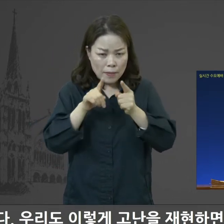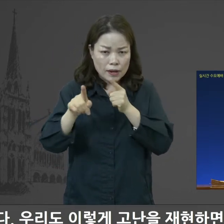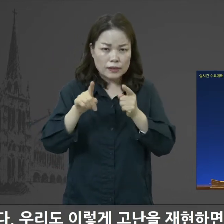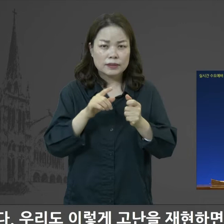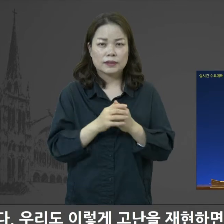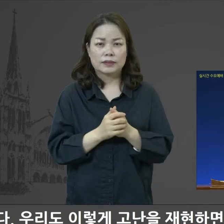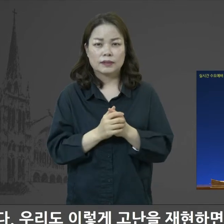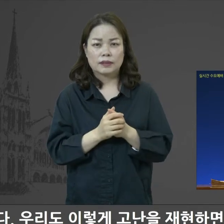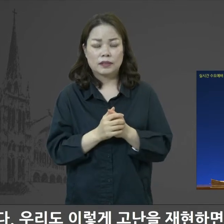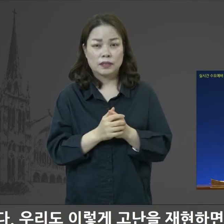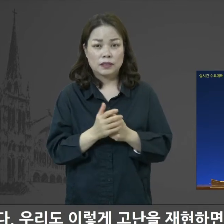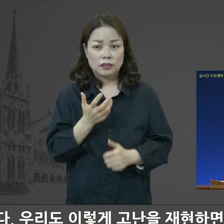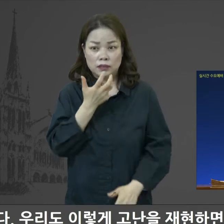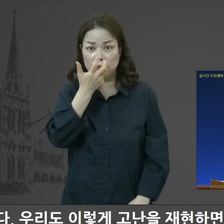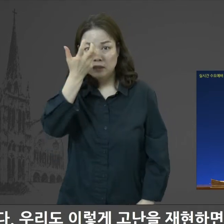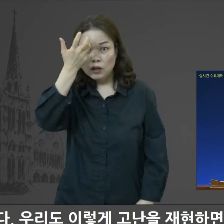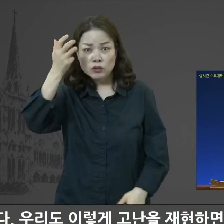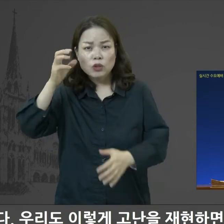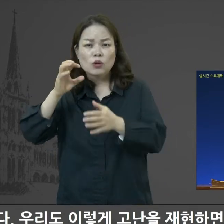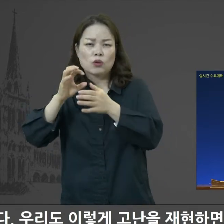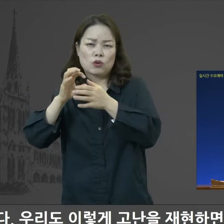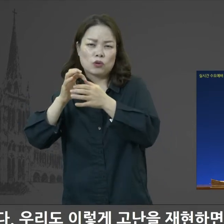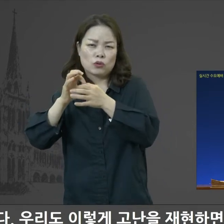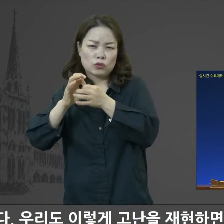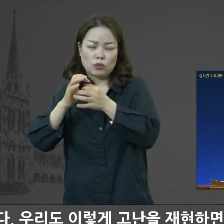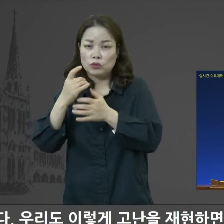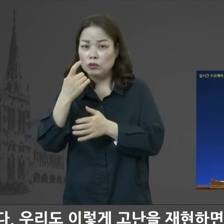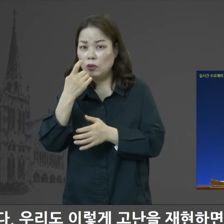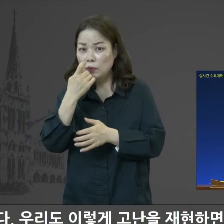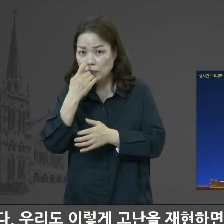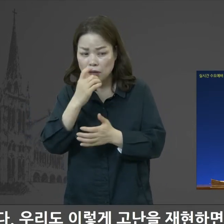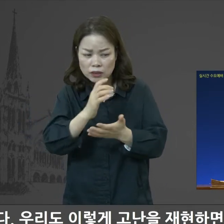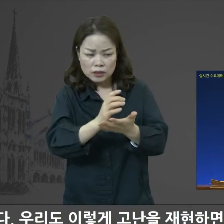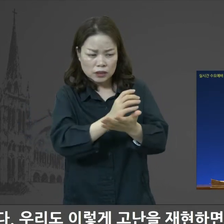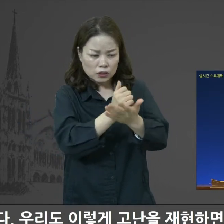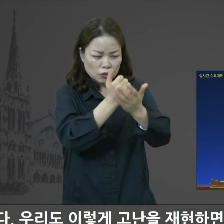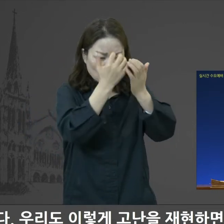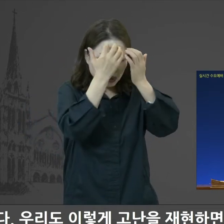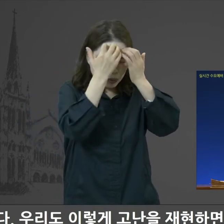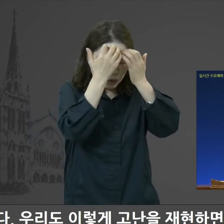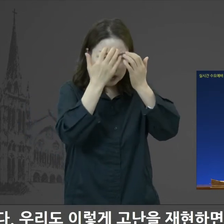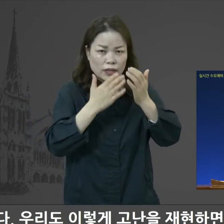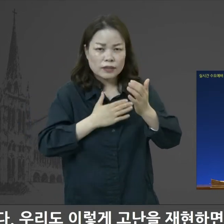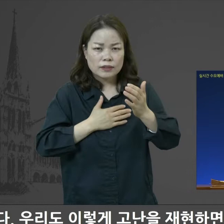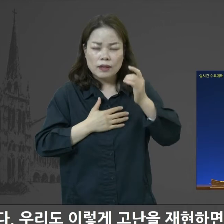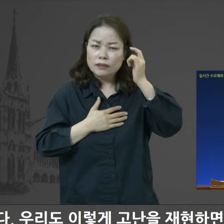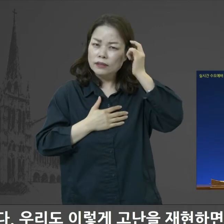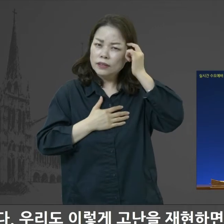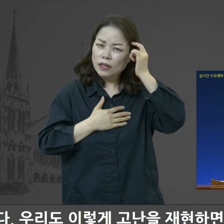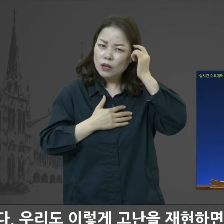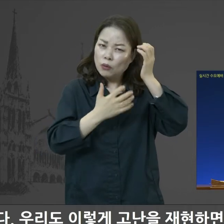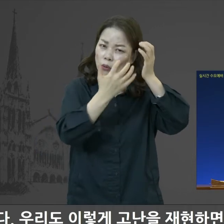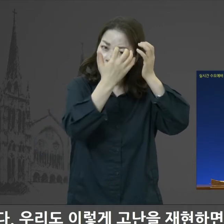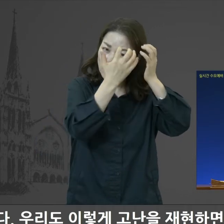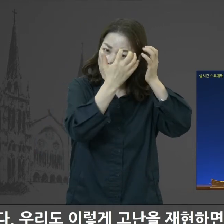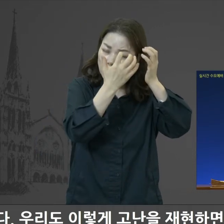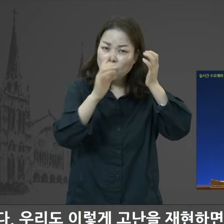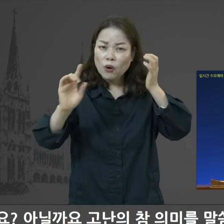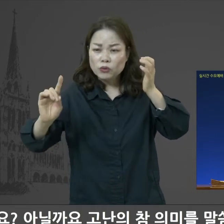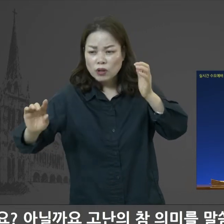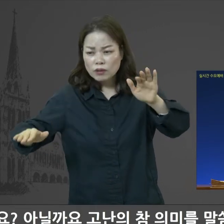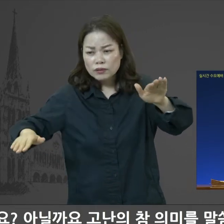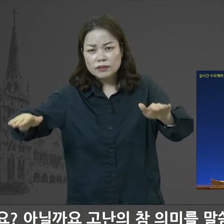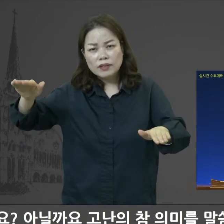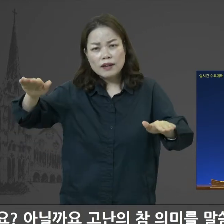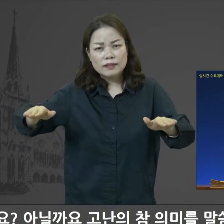말씀과 성령을 통해서 배우고, 그리스도의 고난이 내 생각 속의 고난과 어떤